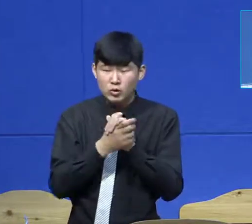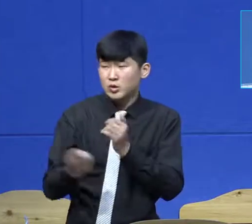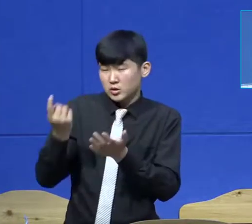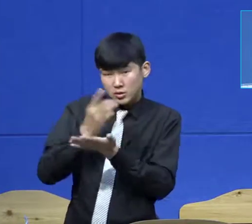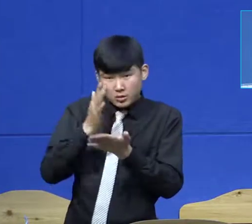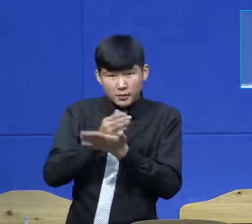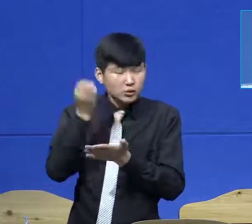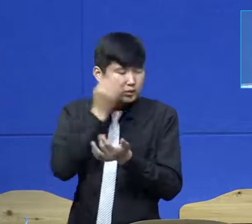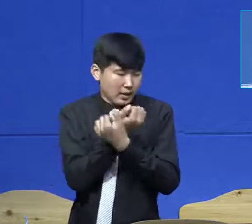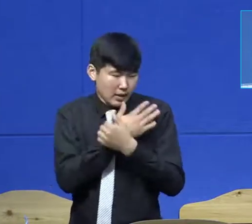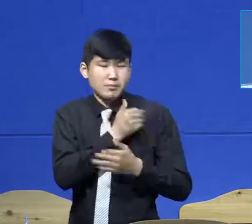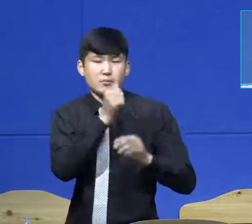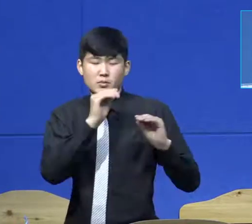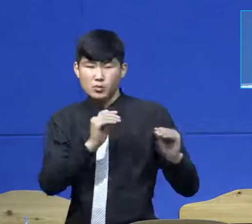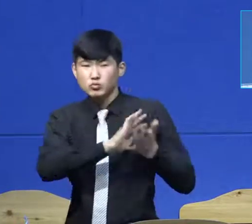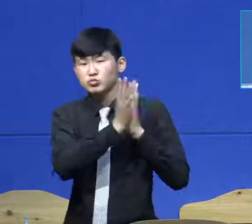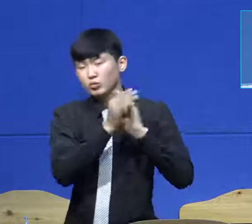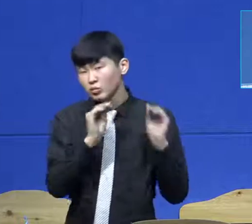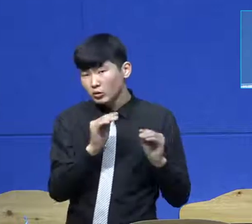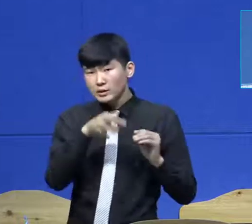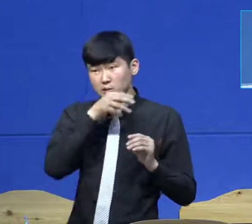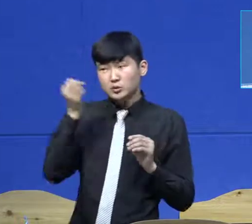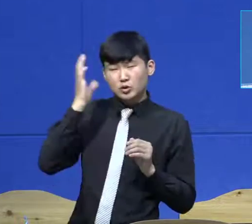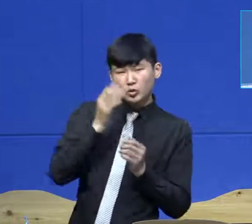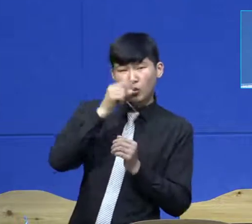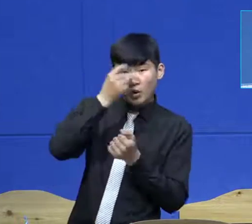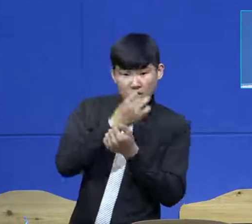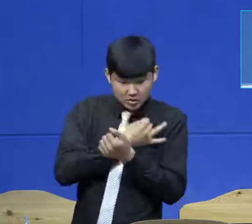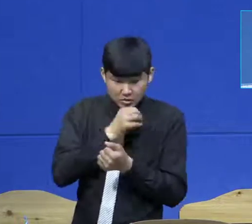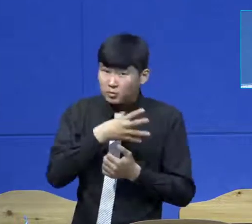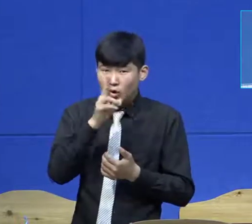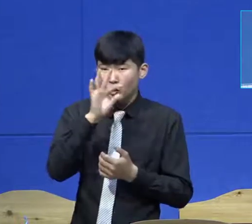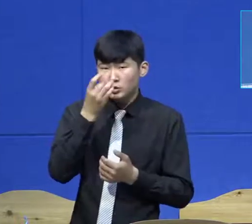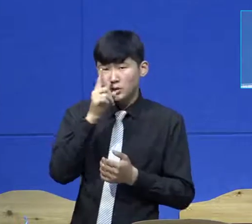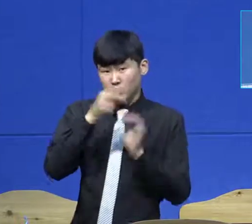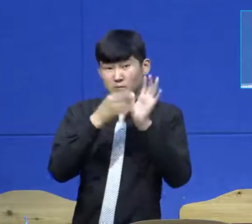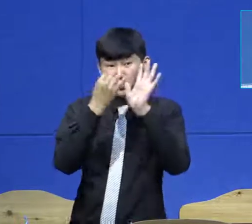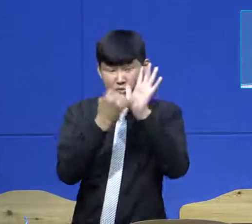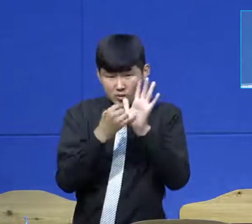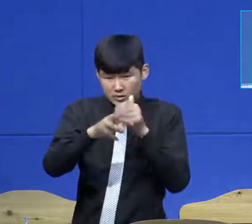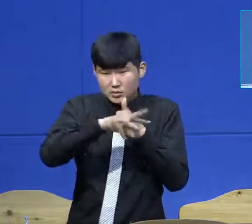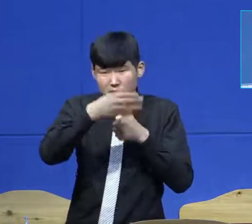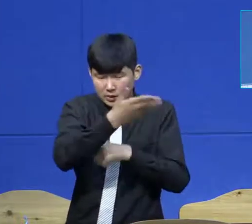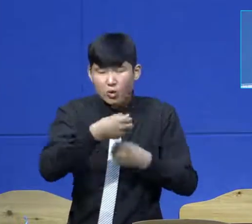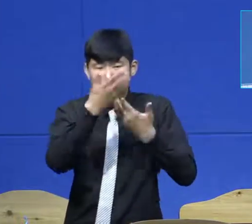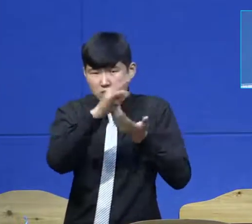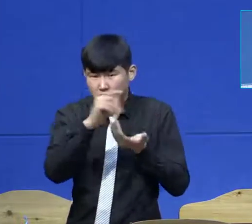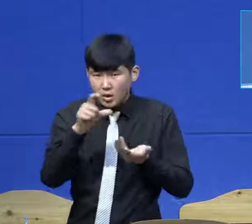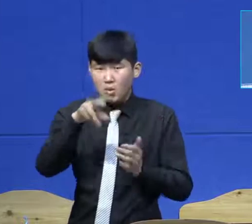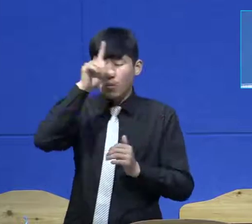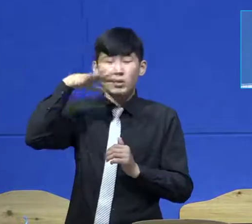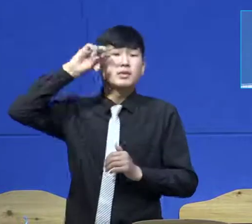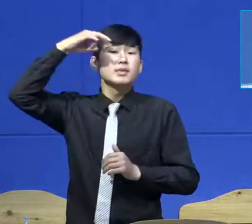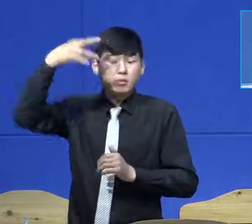болно. Сайн мэдээг сонсоод ухаарад итгвэл Колоса 1:6 дээр энэ сайн мэдээ та нарт хүрчээ. Бурхны нэгүслийг үнийн